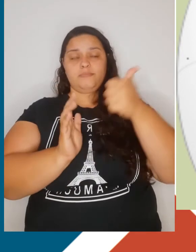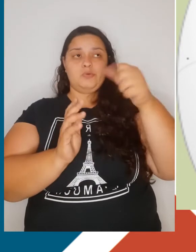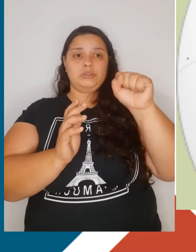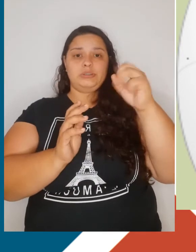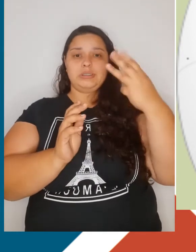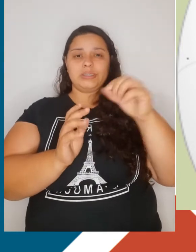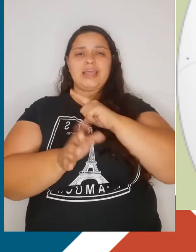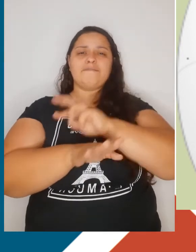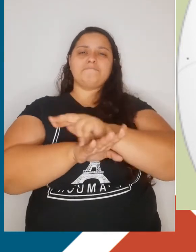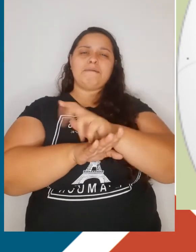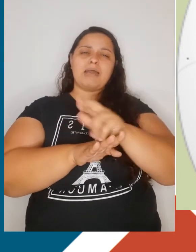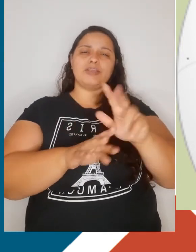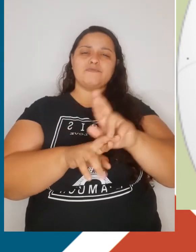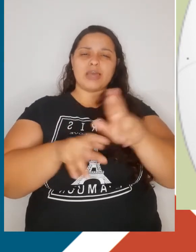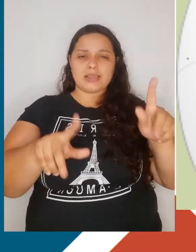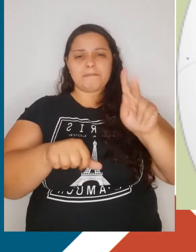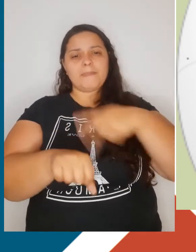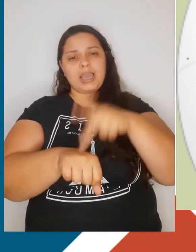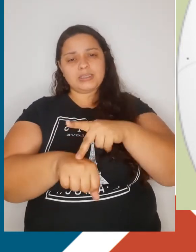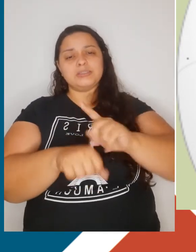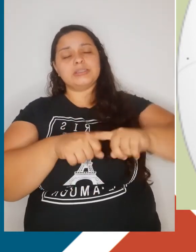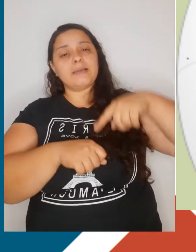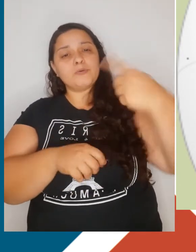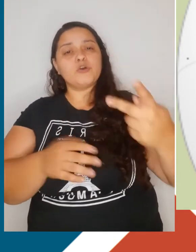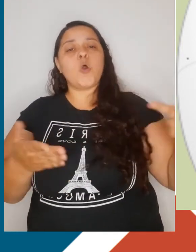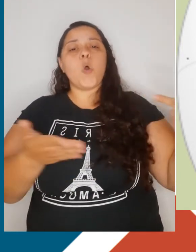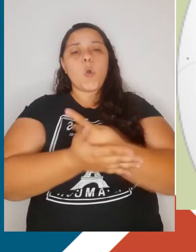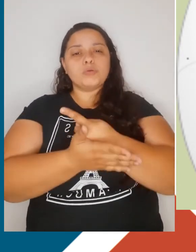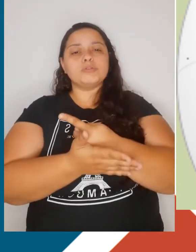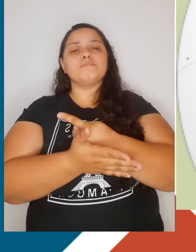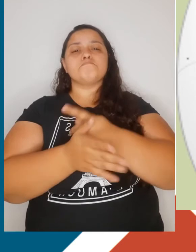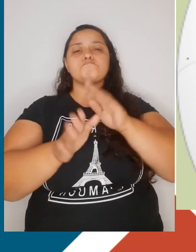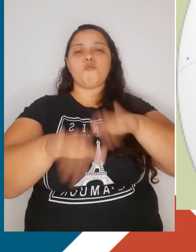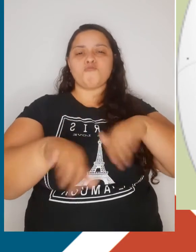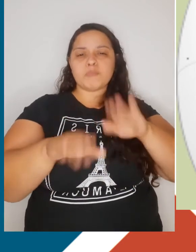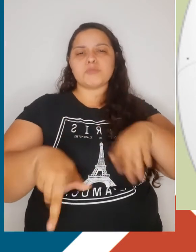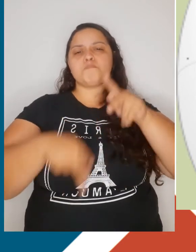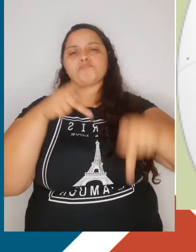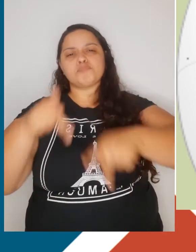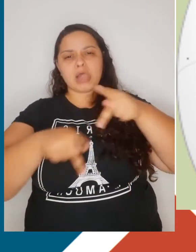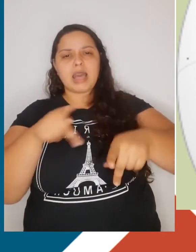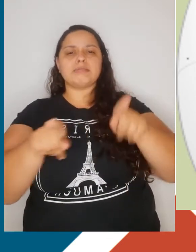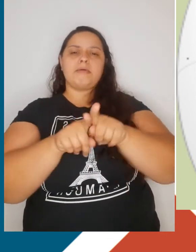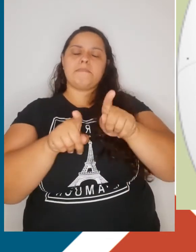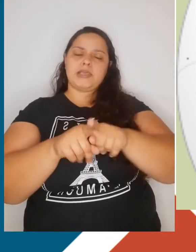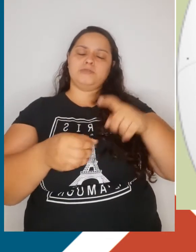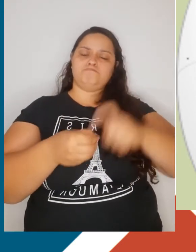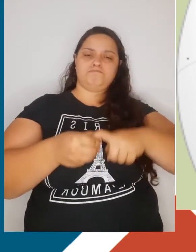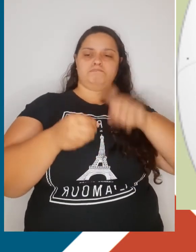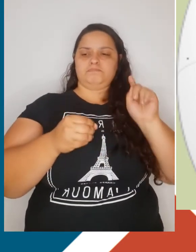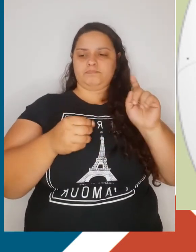1815 e 1830, e deram origem a diferentes países e foram antecedidos por diferentes movimentos